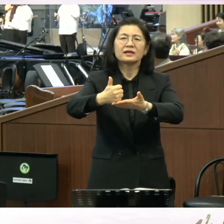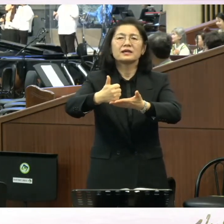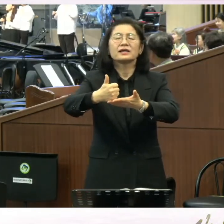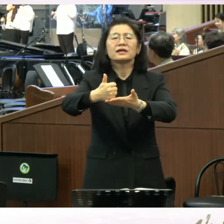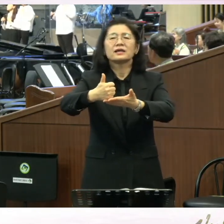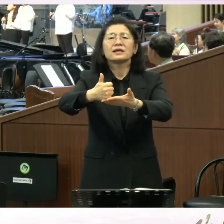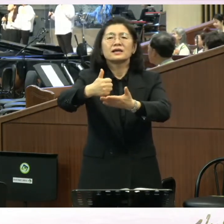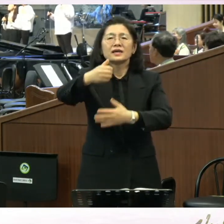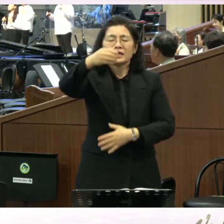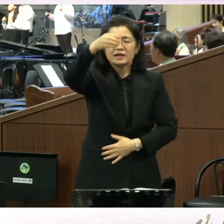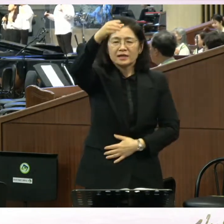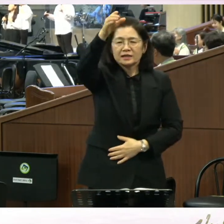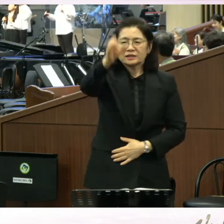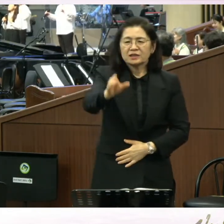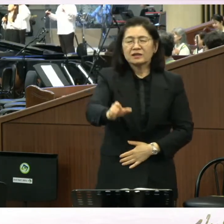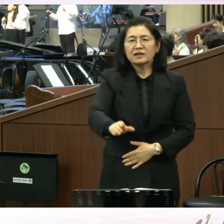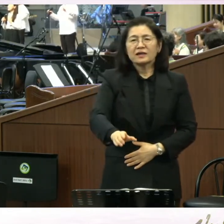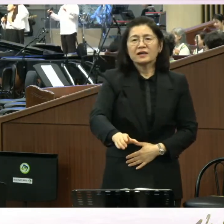십자가